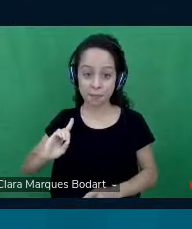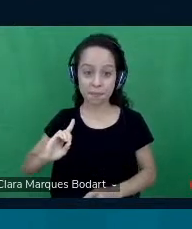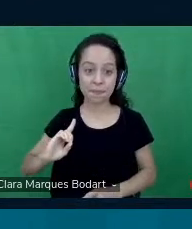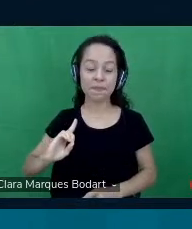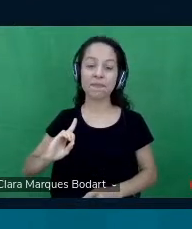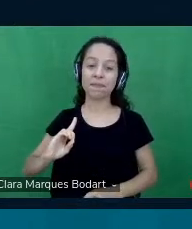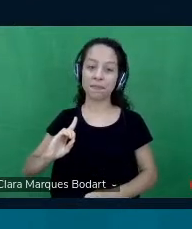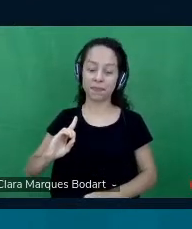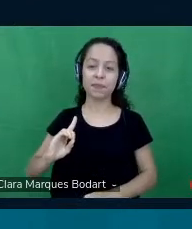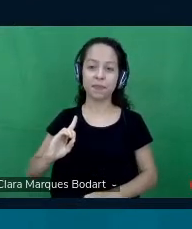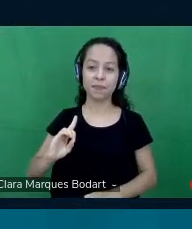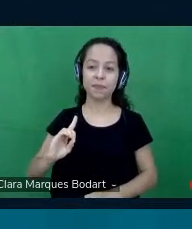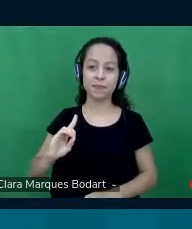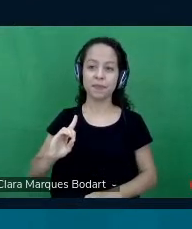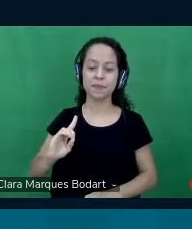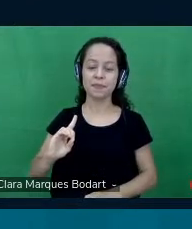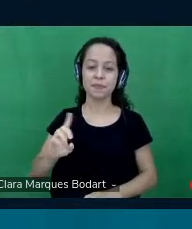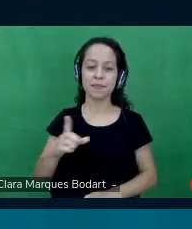instituições associadas,